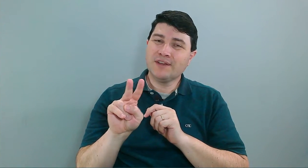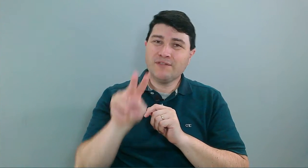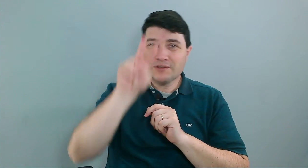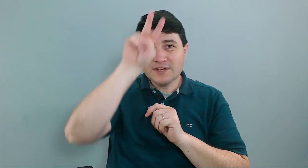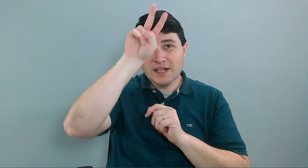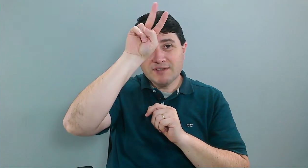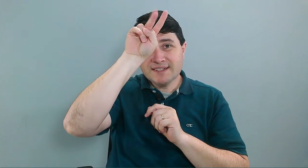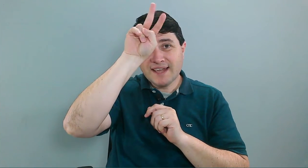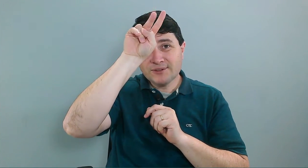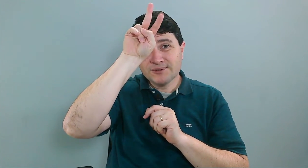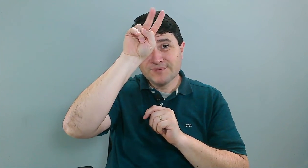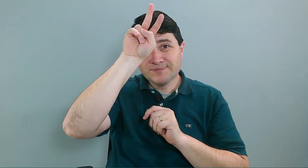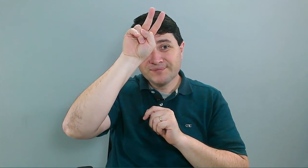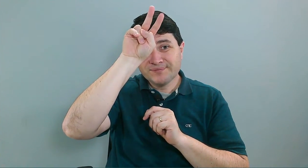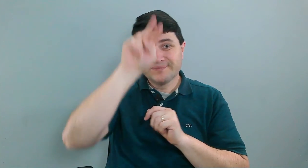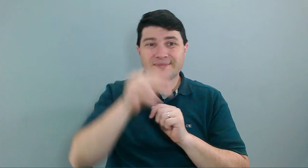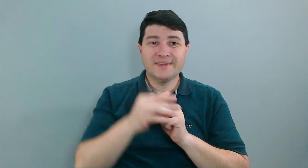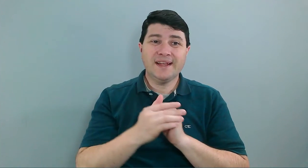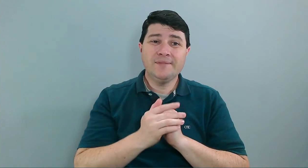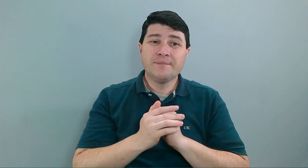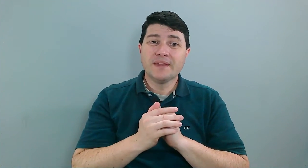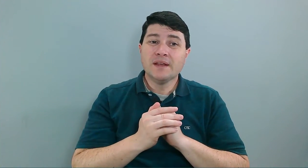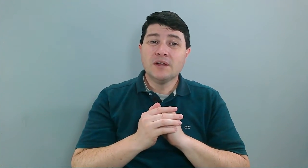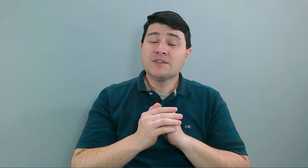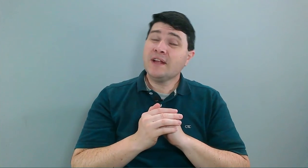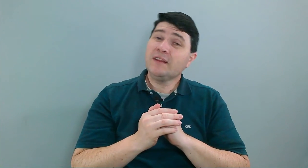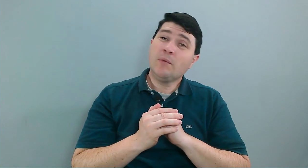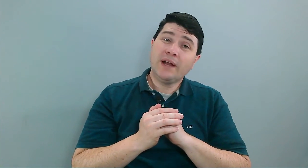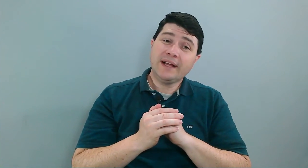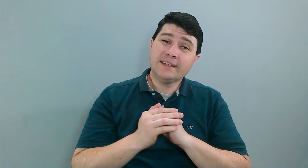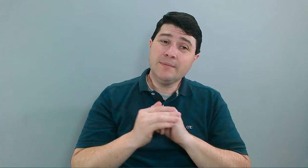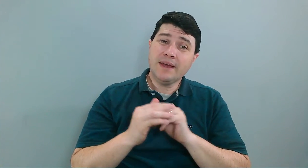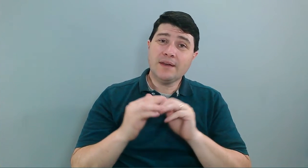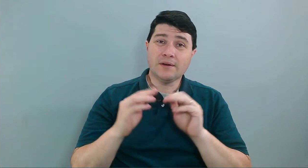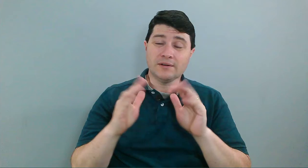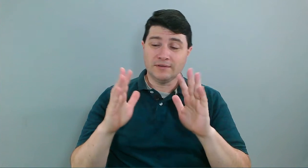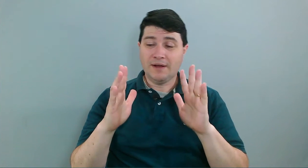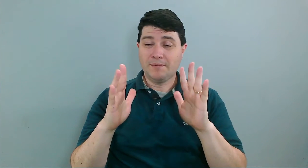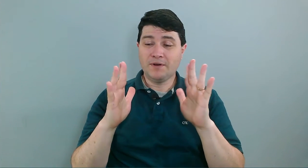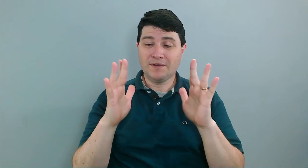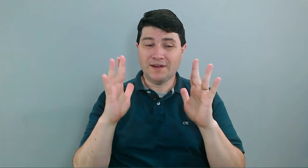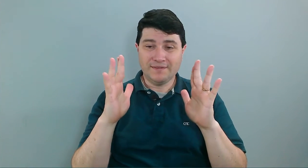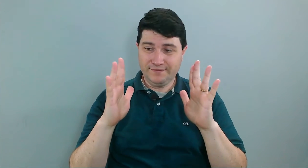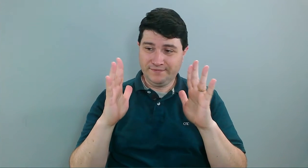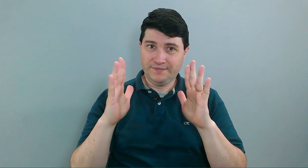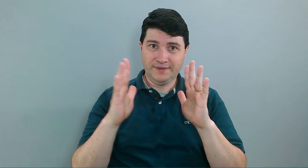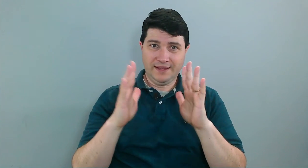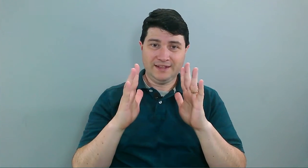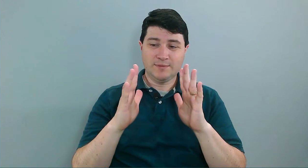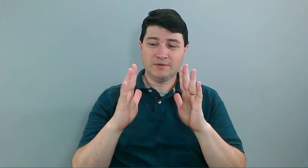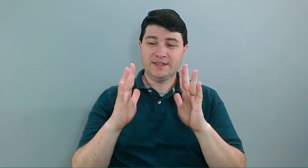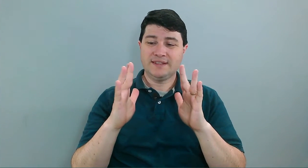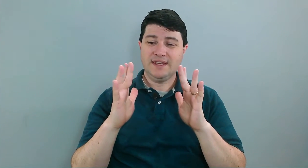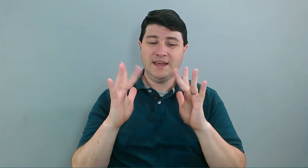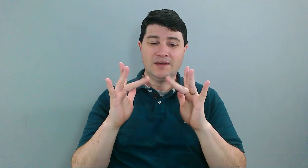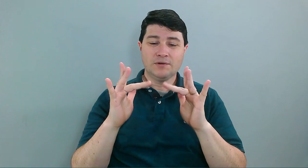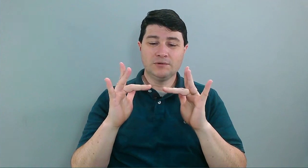faz o sinal inseto. Tá? O sinal namorar também, ó. As mãos assim, o